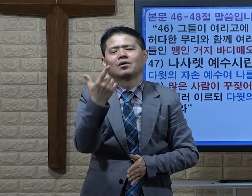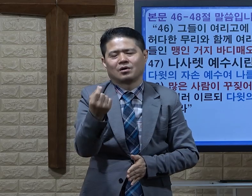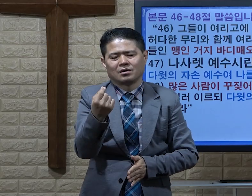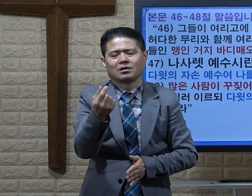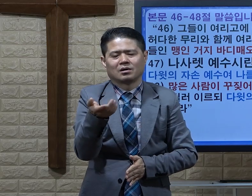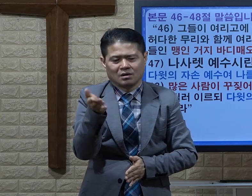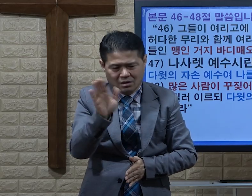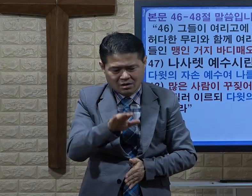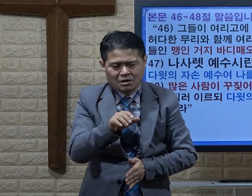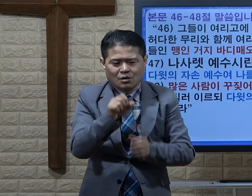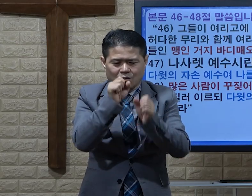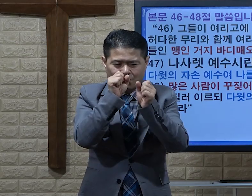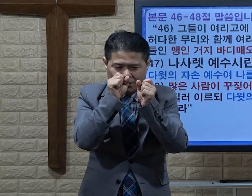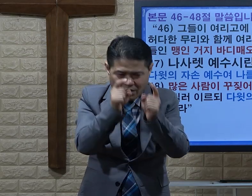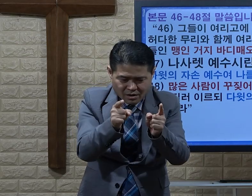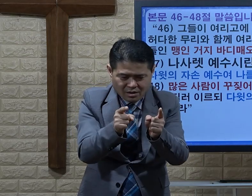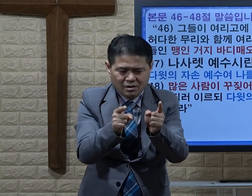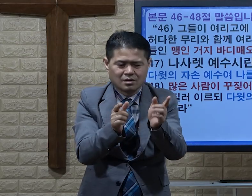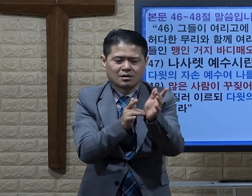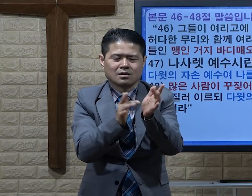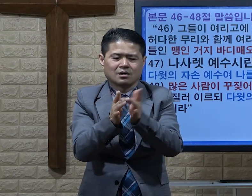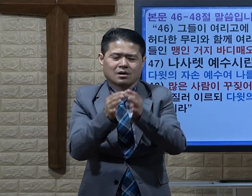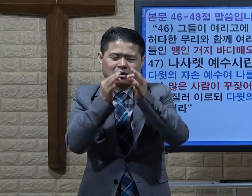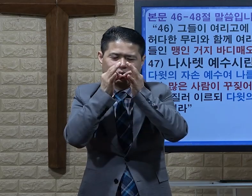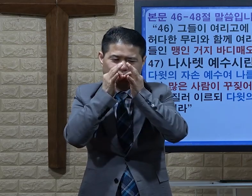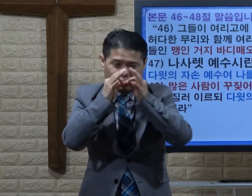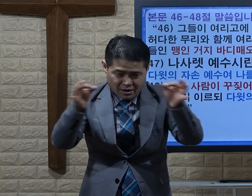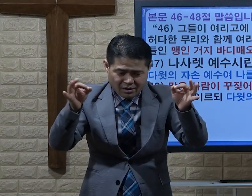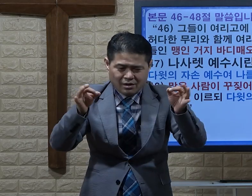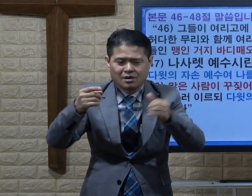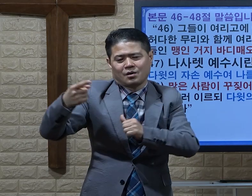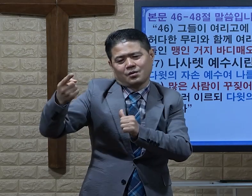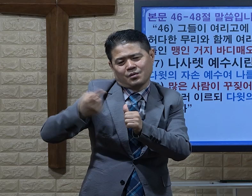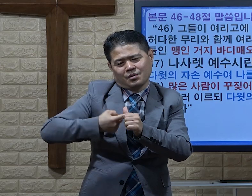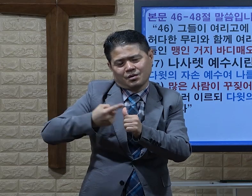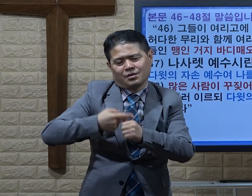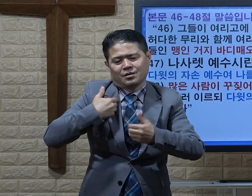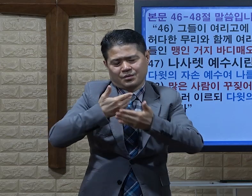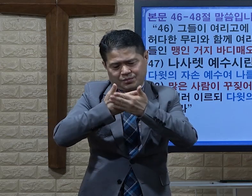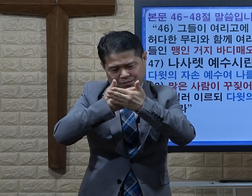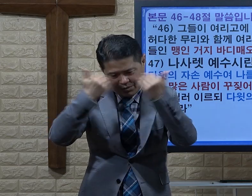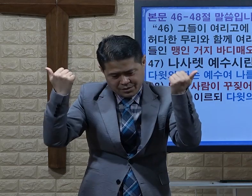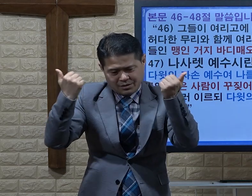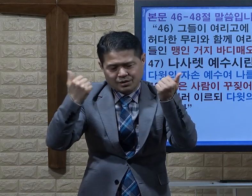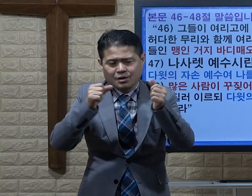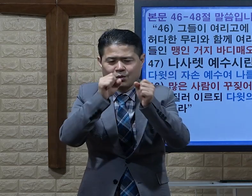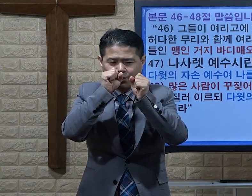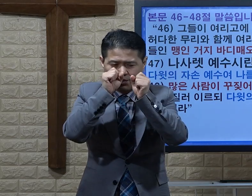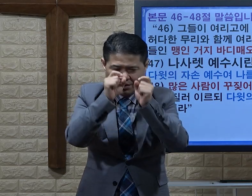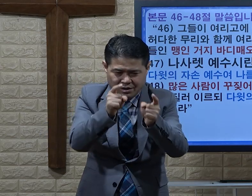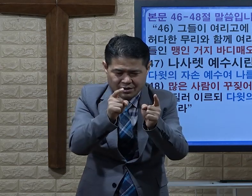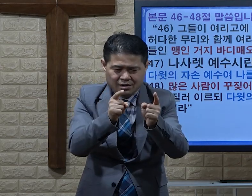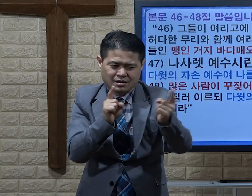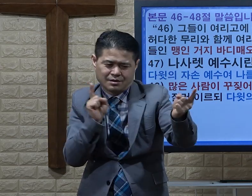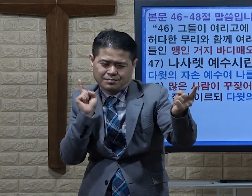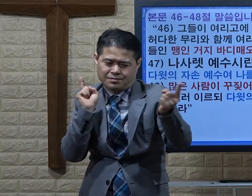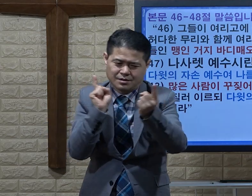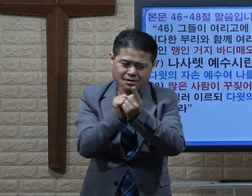없었습니다. 하지만 바디메오가 예수님을 소리쳤고 다른 사람들이 자신을 질타하는데도 불구하고